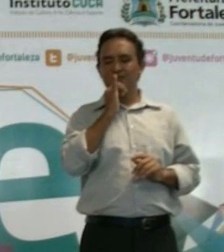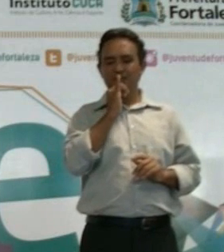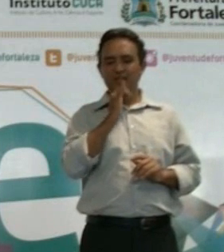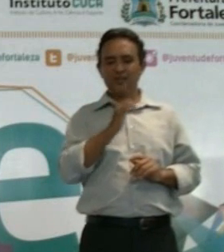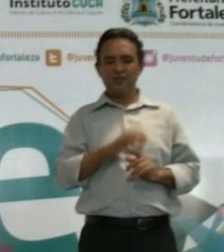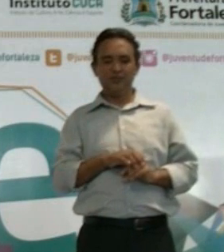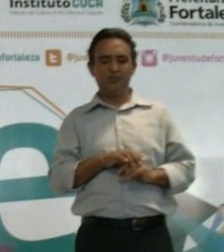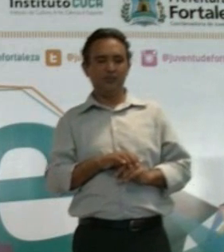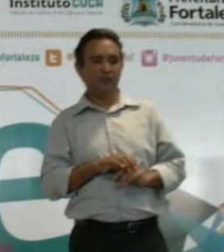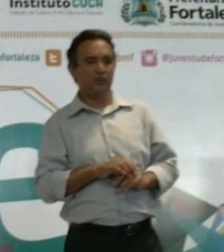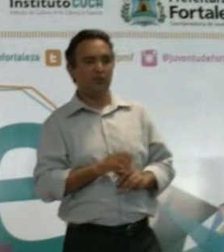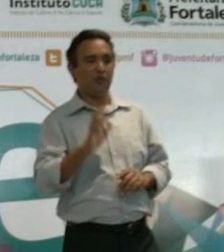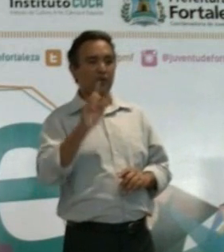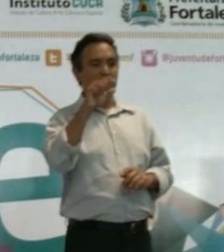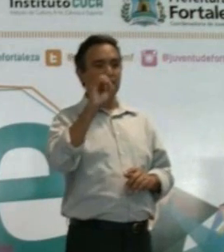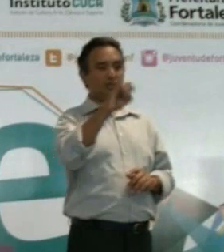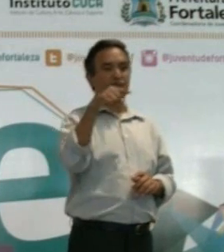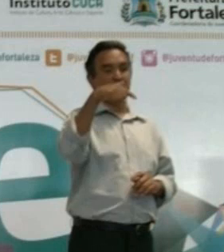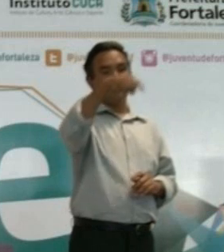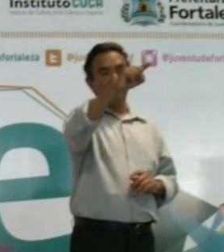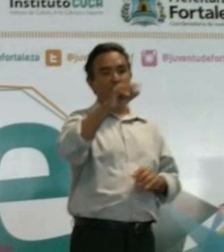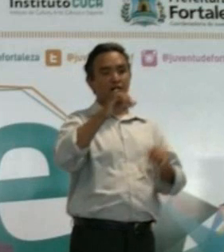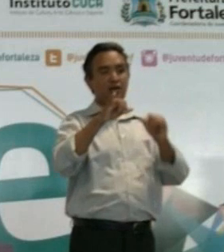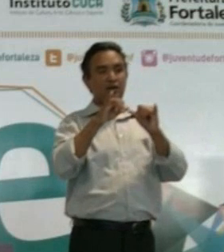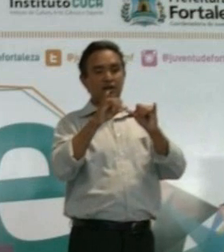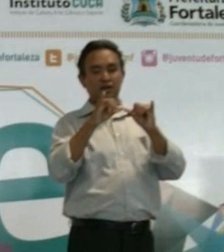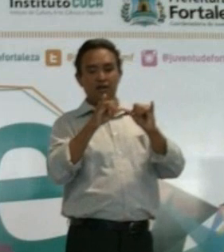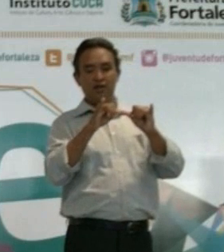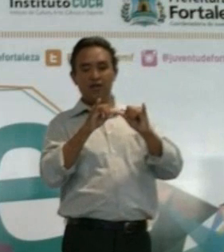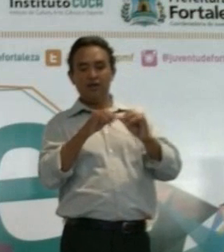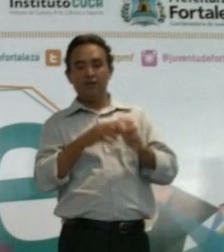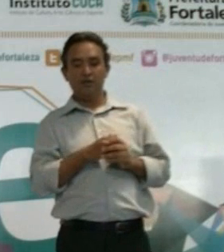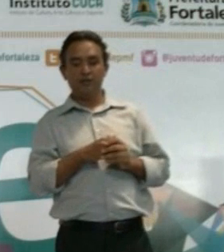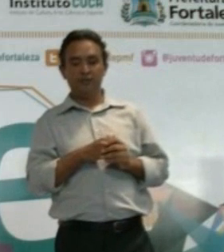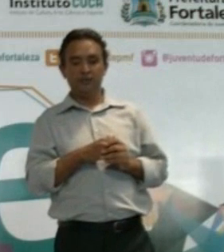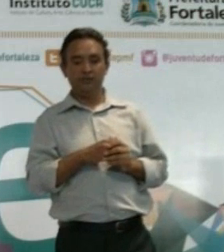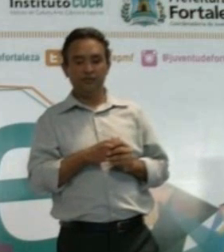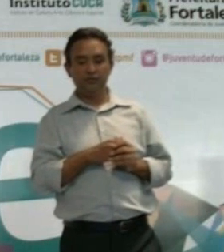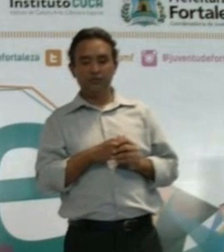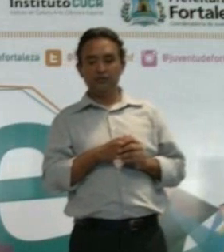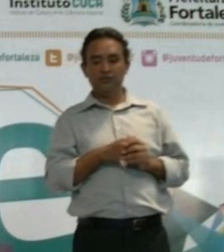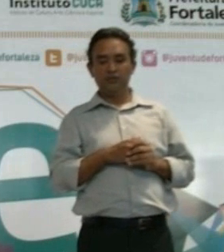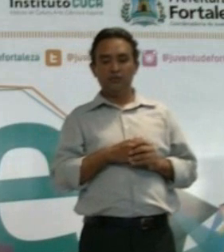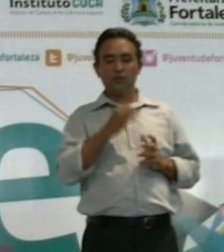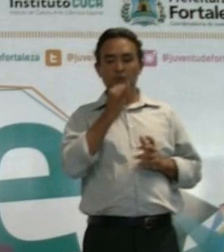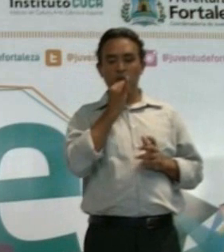exemplo, se você vai no supermercado, eu coloquei um exemplozinho aqui, ó, antes de falar um pouco de razão,